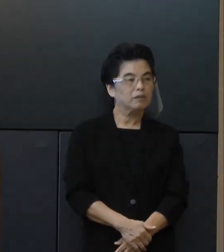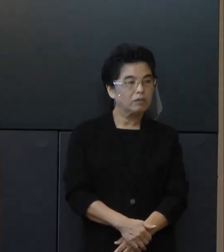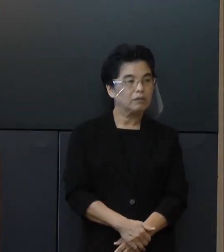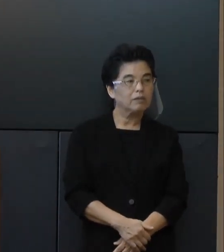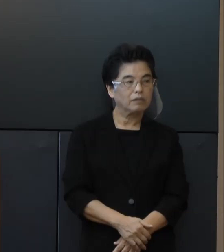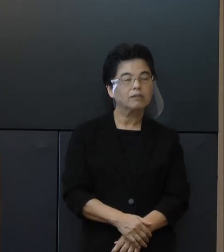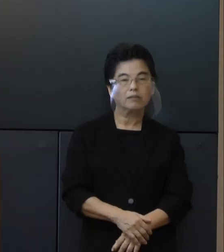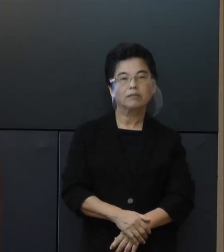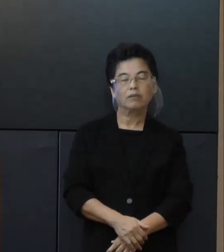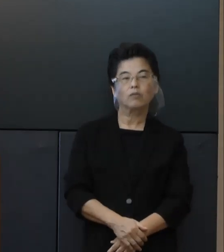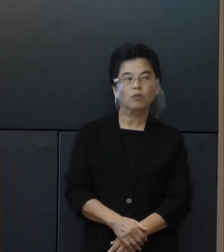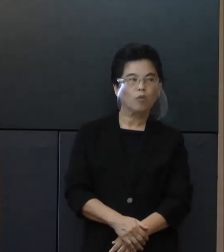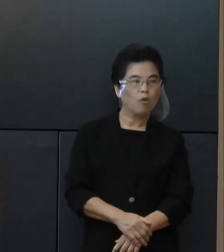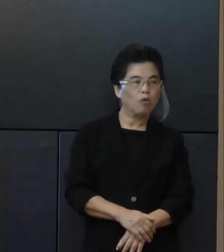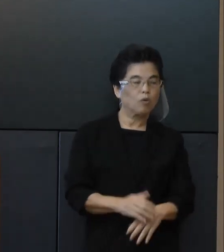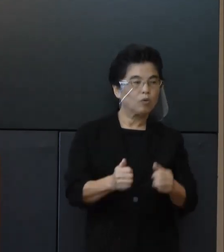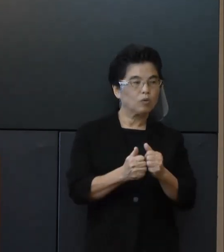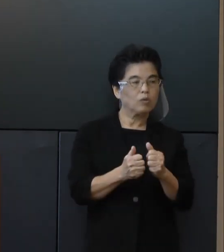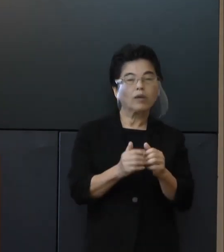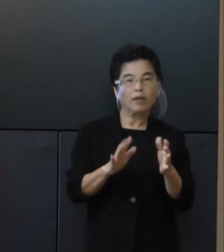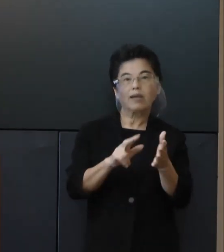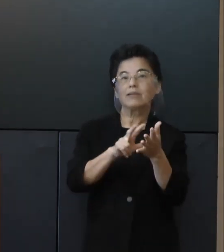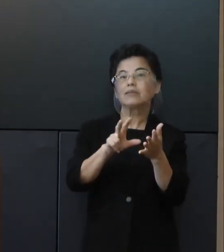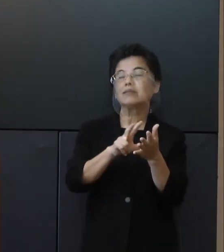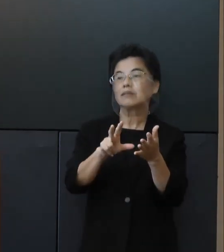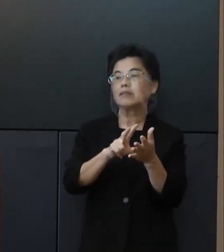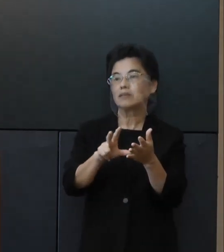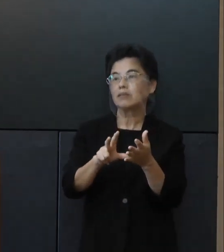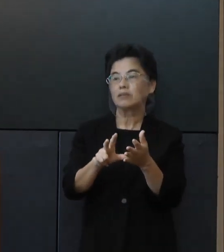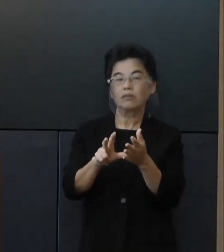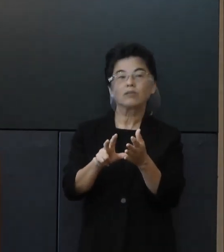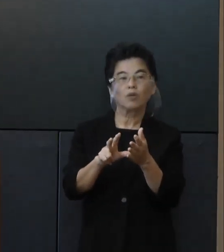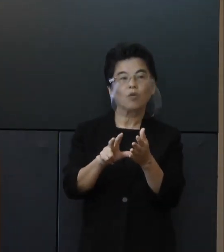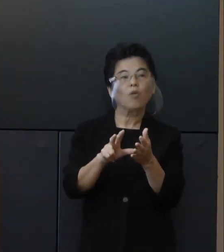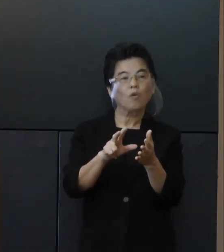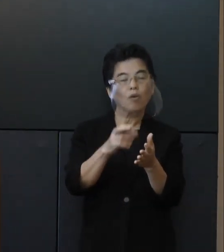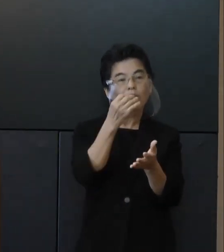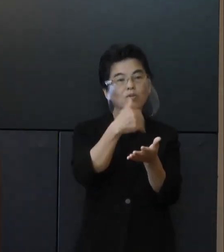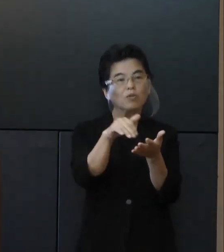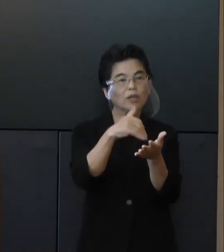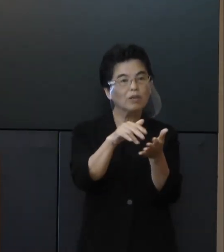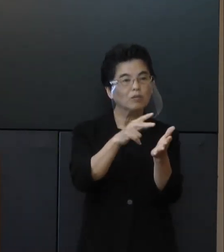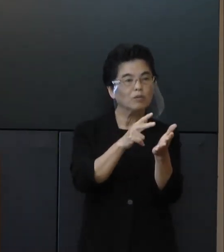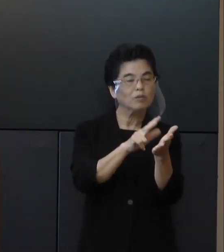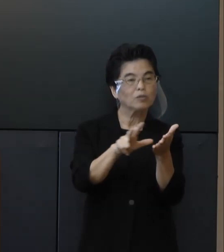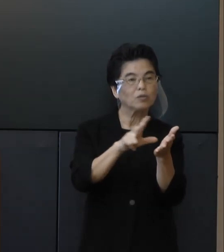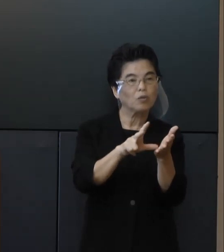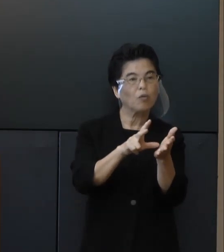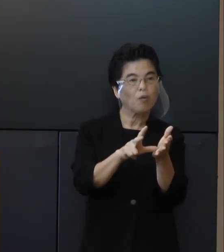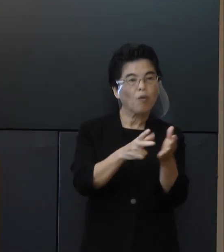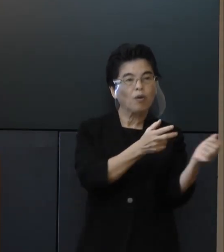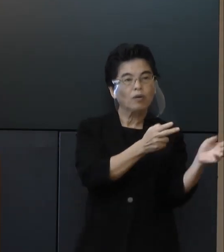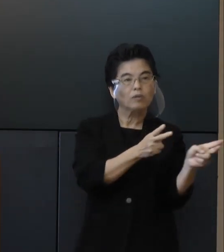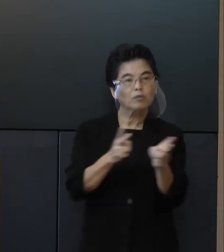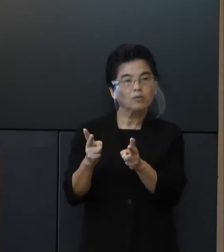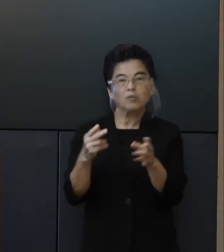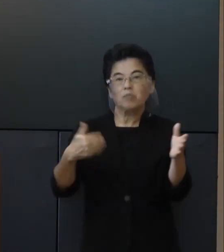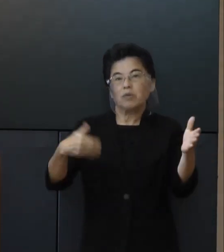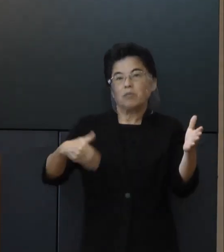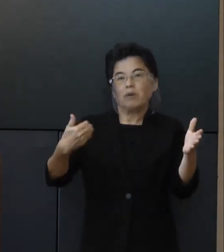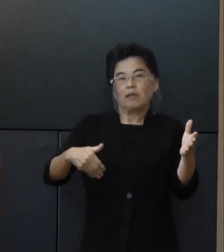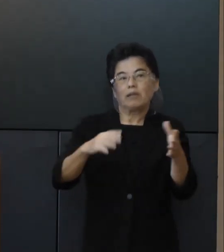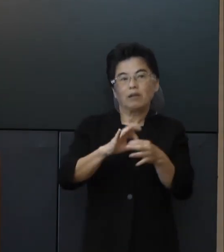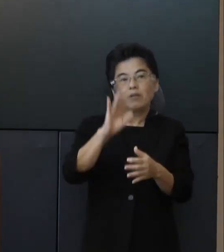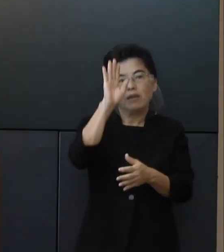すみません、今ちょっと資料がですね、細かい資料をお知らせておりませんで、ここは後で個別にちょっとお問い合わせいただけませんでしょうか。申